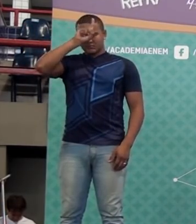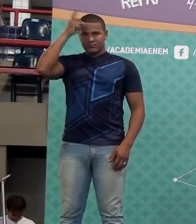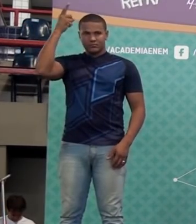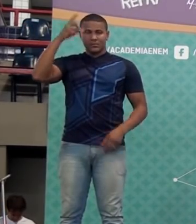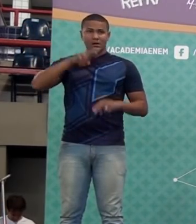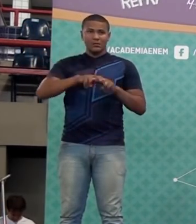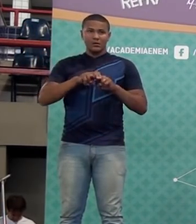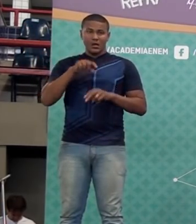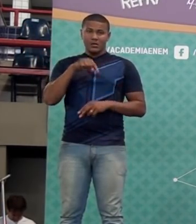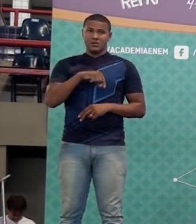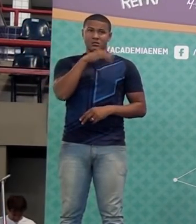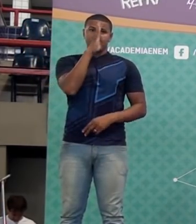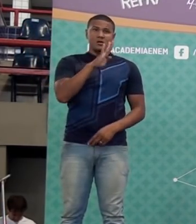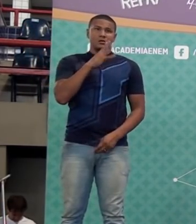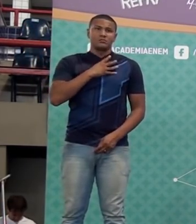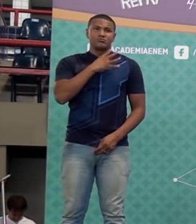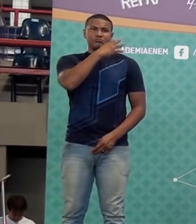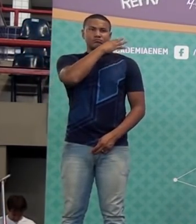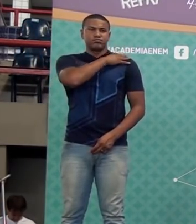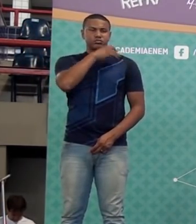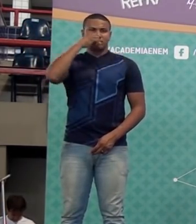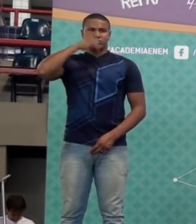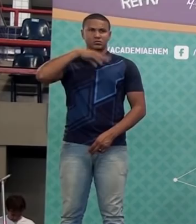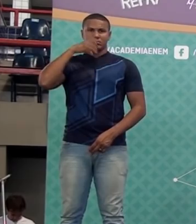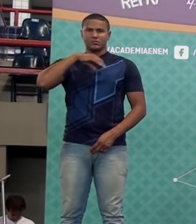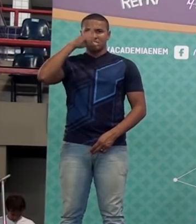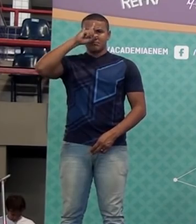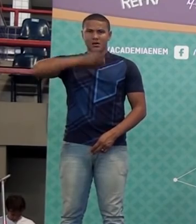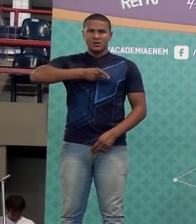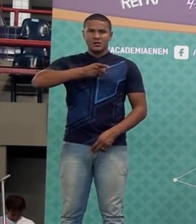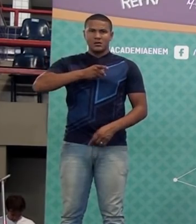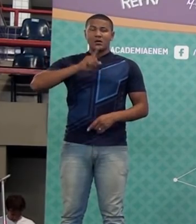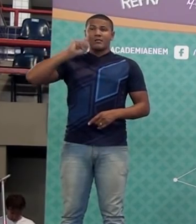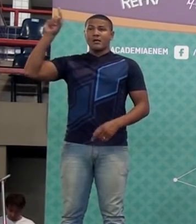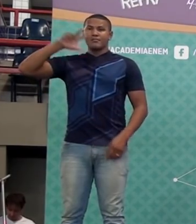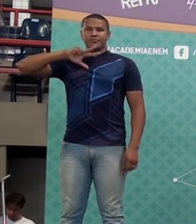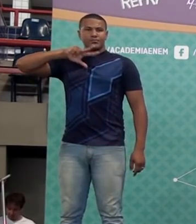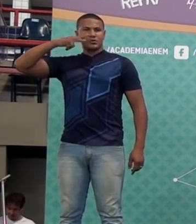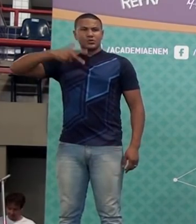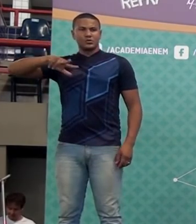ditadura militar, lá em Portugal, os militares